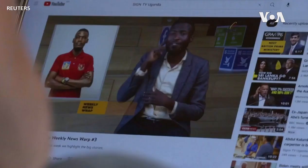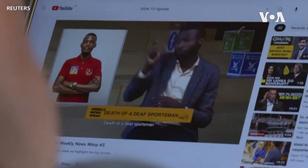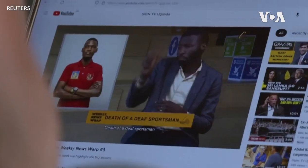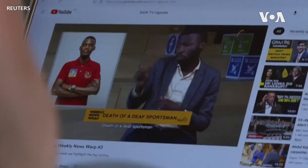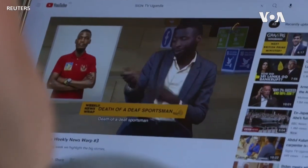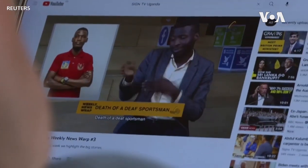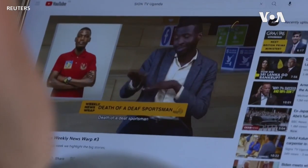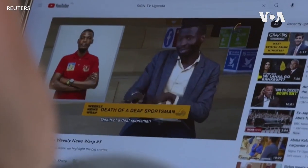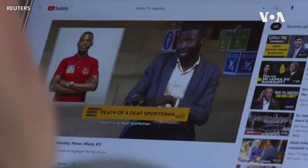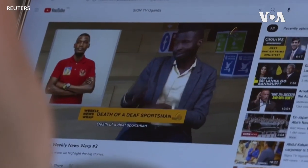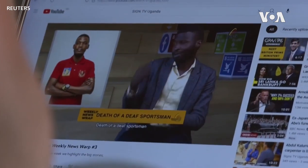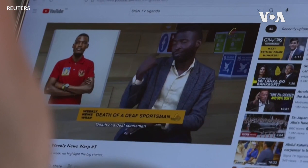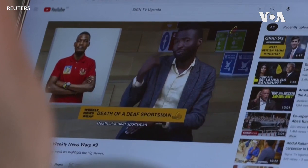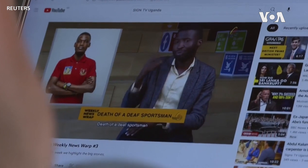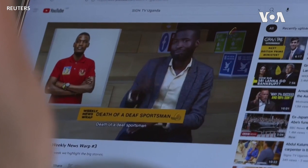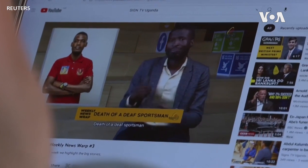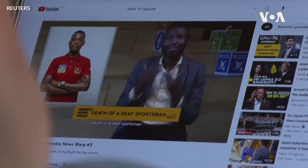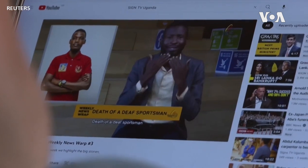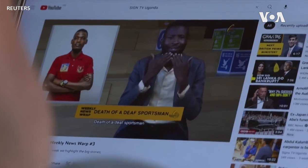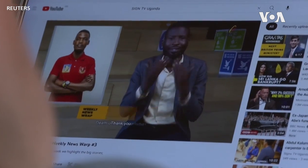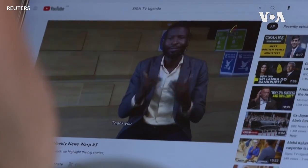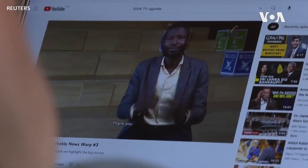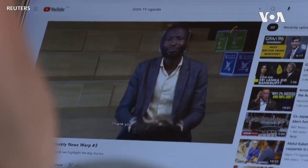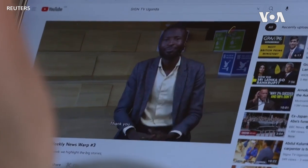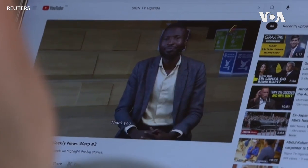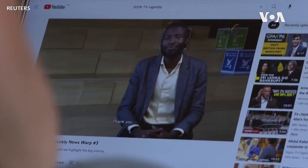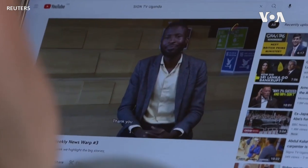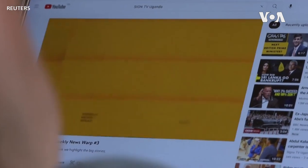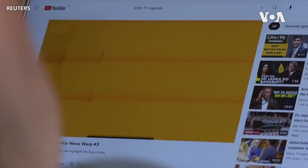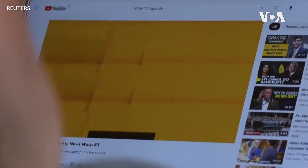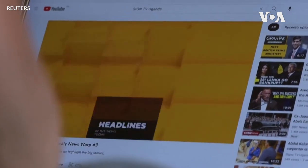Société Radio-Canada